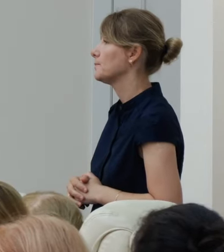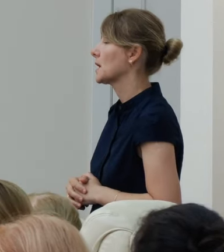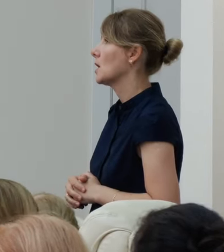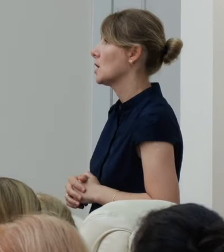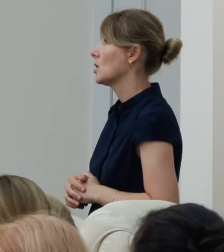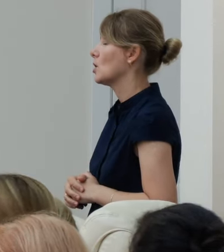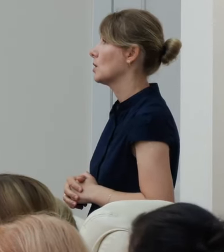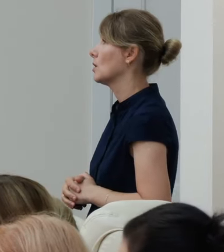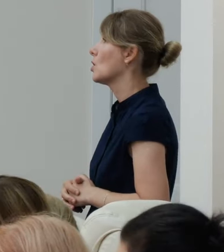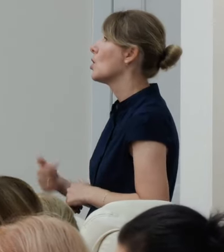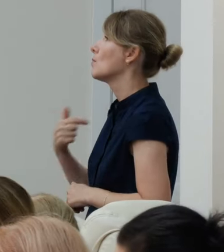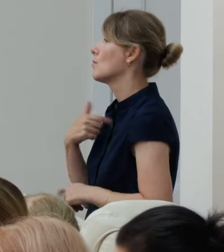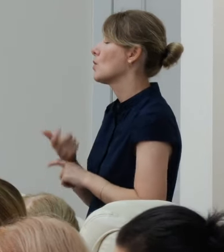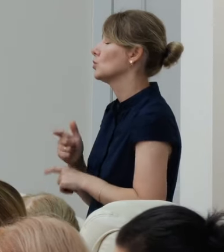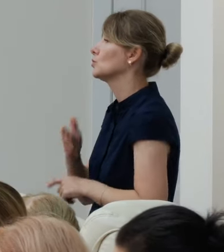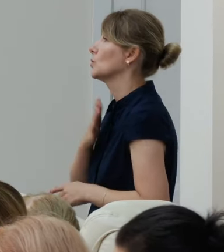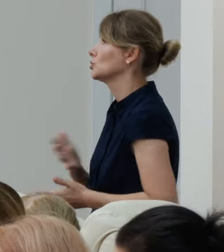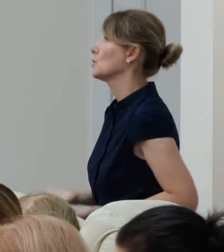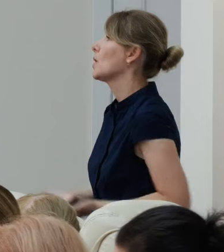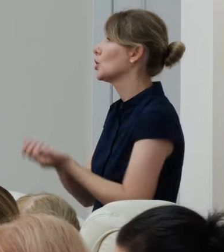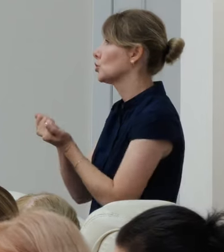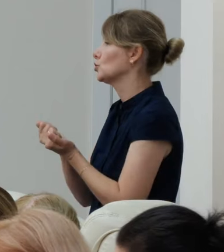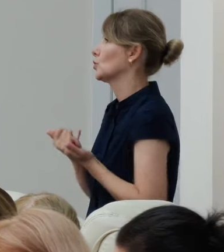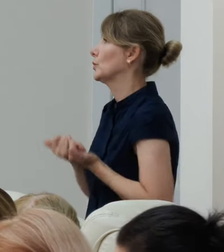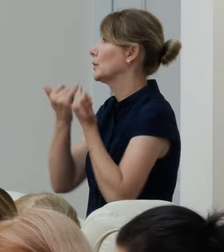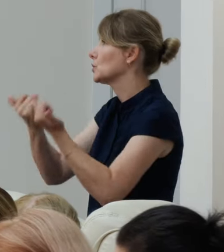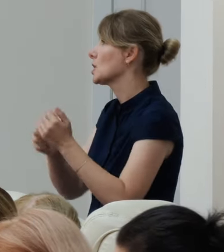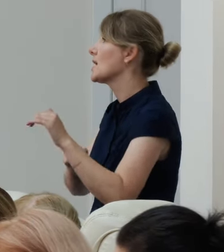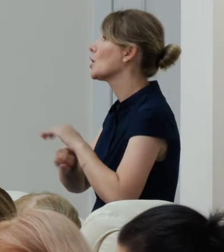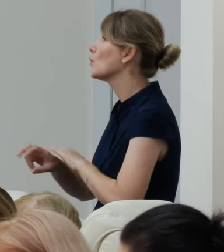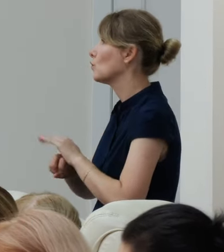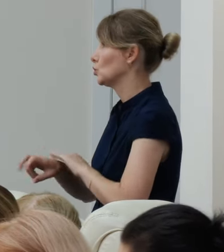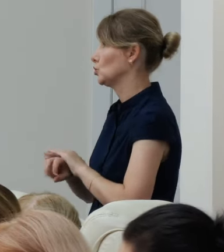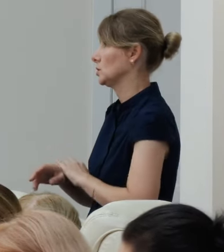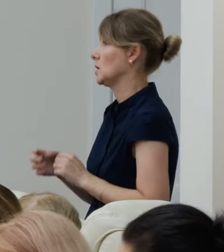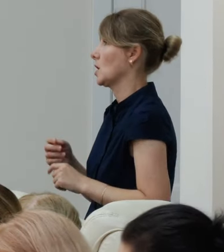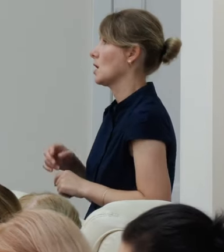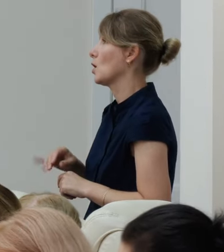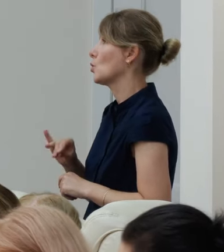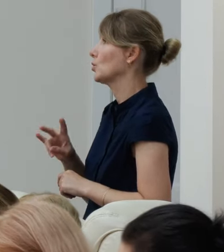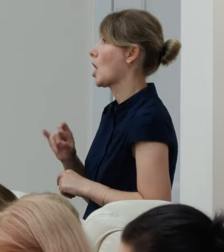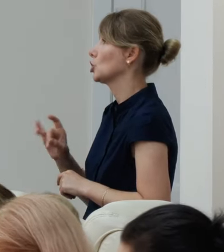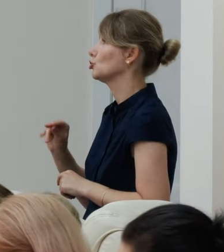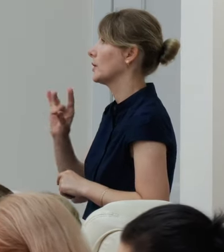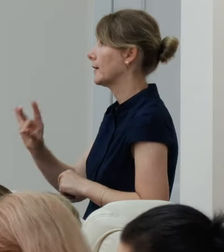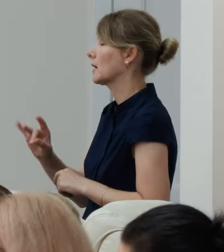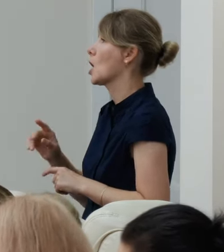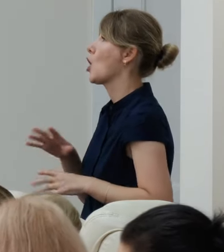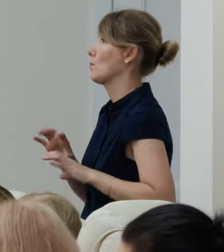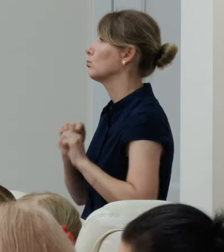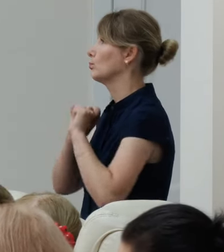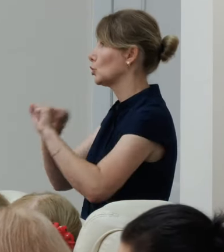Suntem recunoscători pentru sprijinul acordat refugiaților. UNHCR și Ministerul Muncii și Protecției